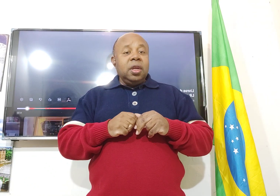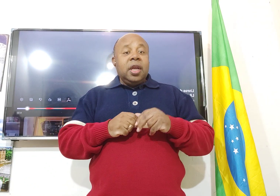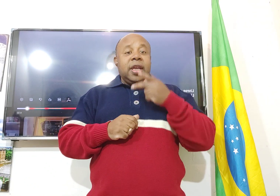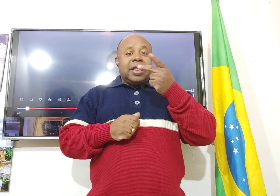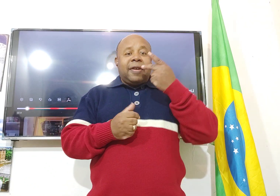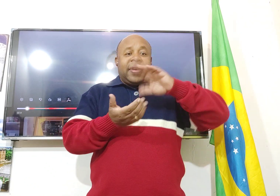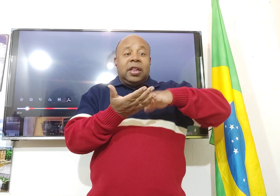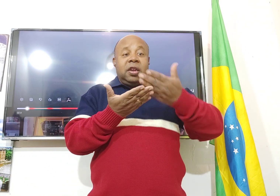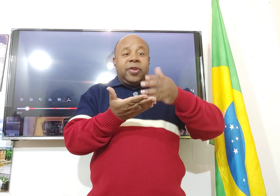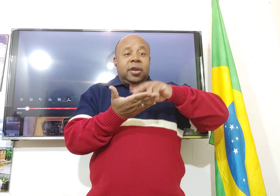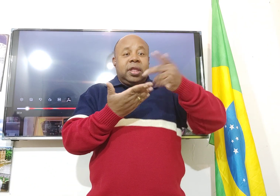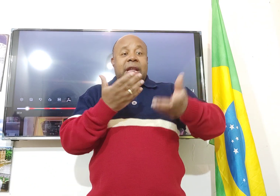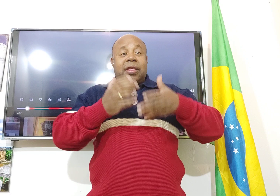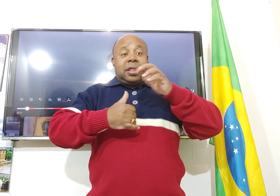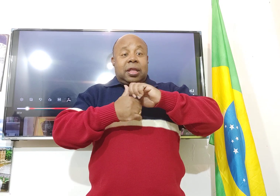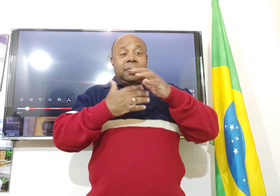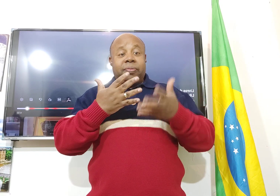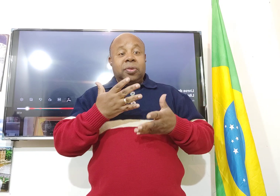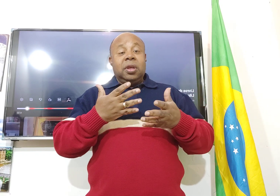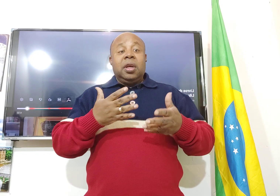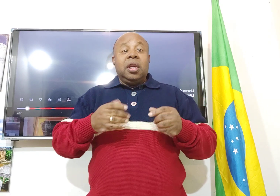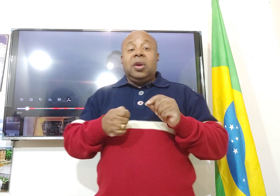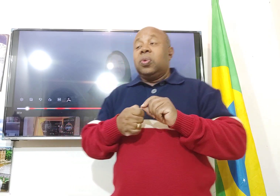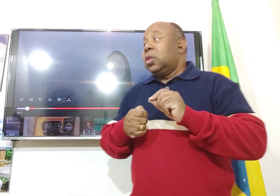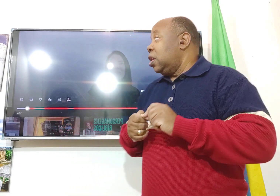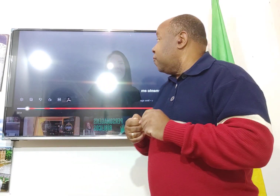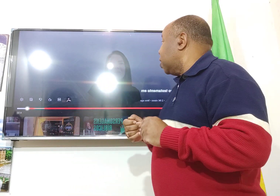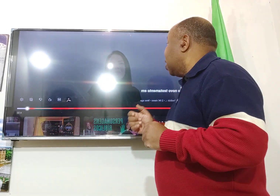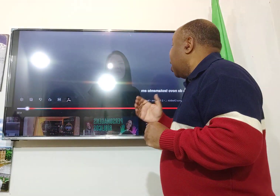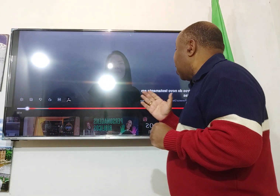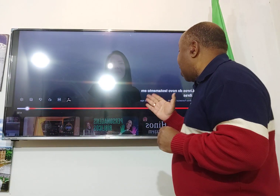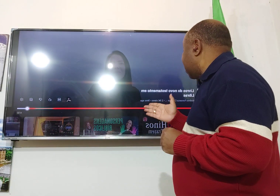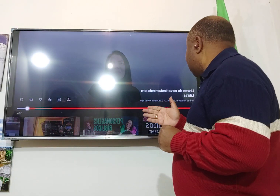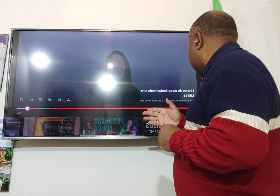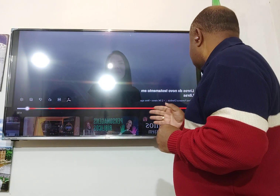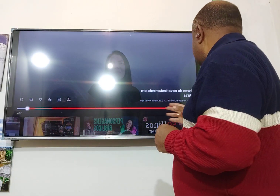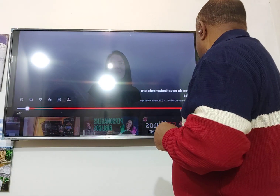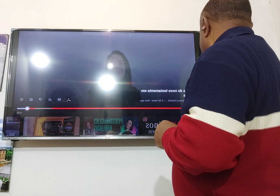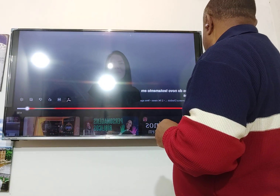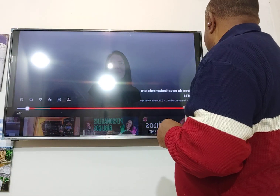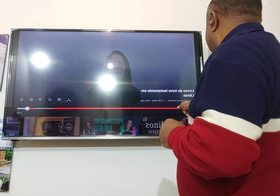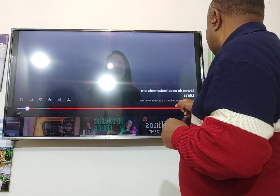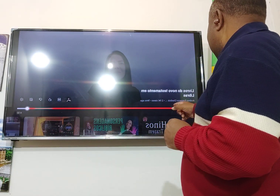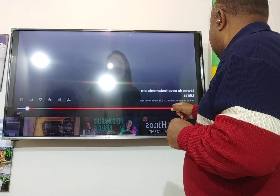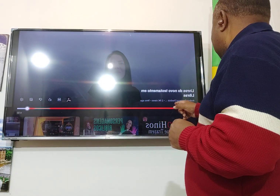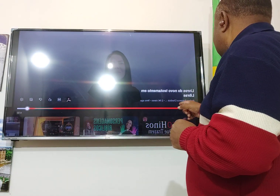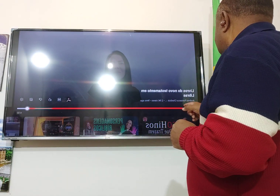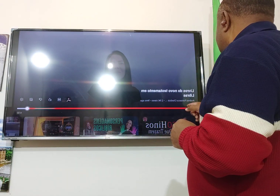E ela estava falando e fazendo sinais assim. Inclusive, essa moça aqui, a Andréia Fonseca,